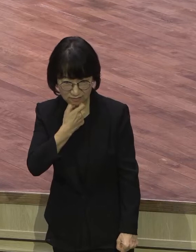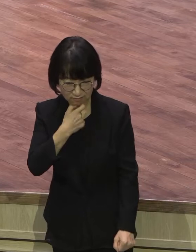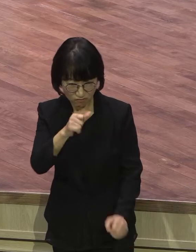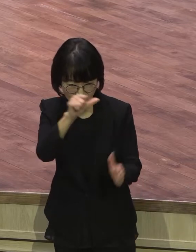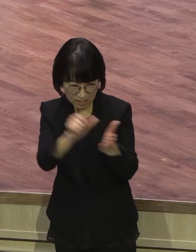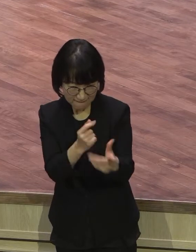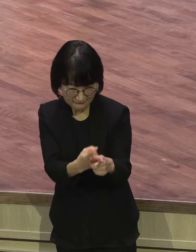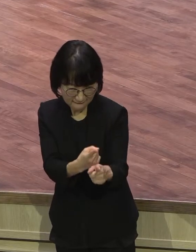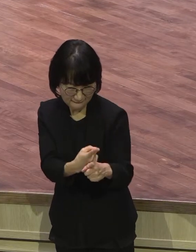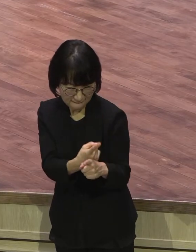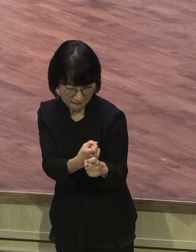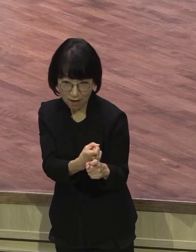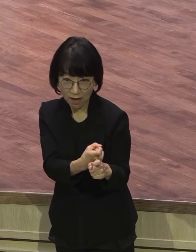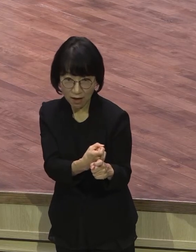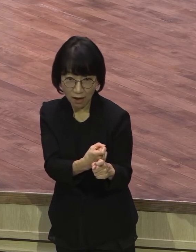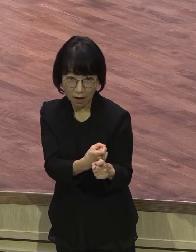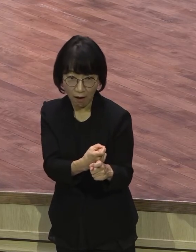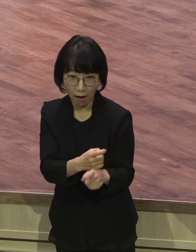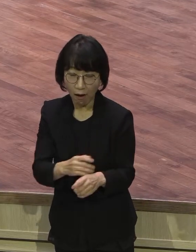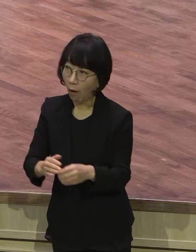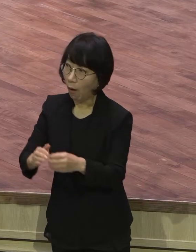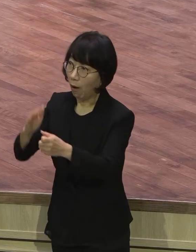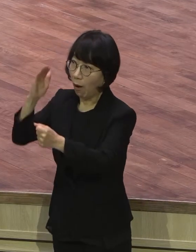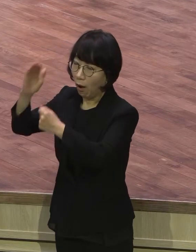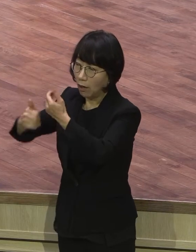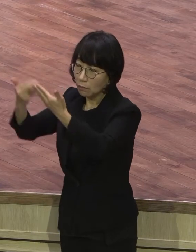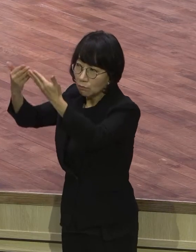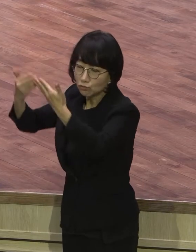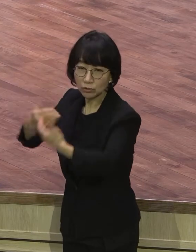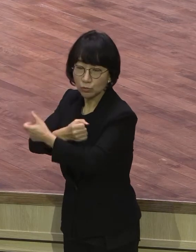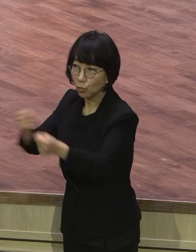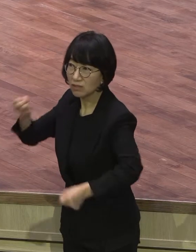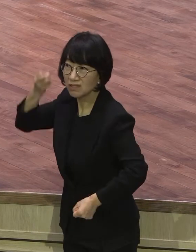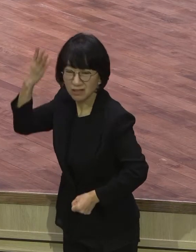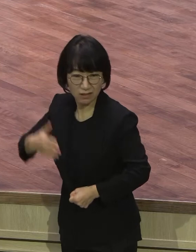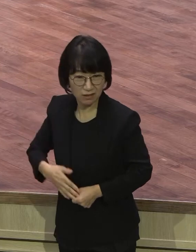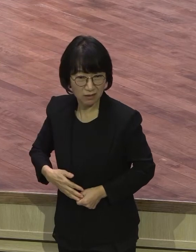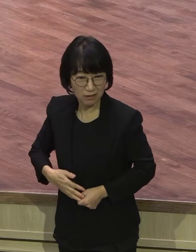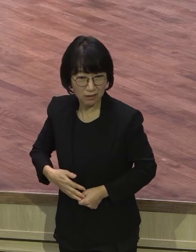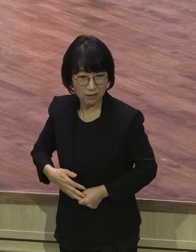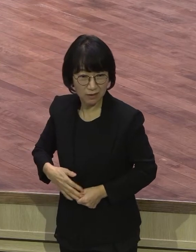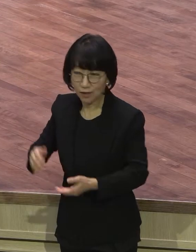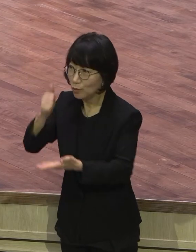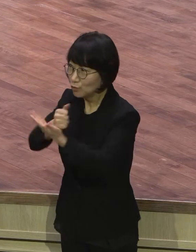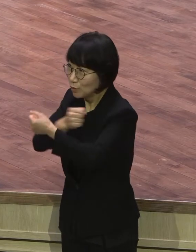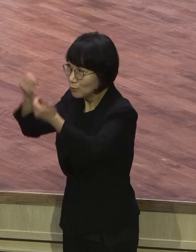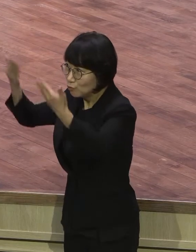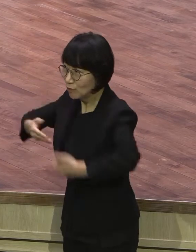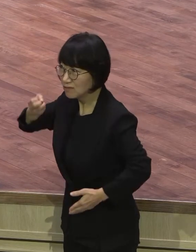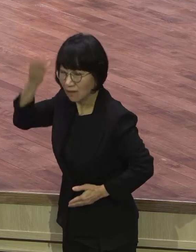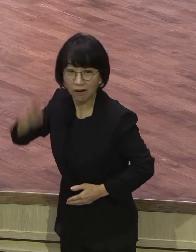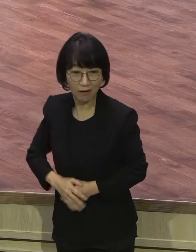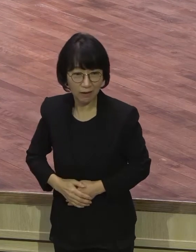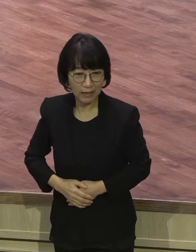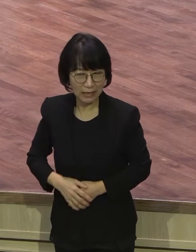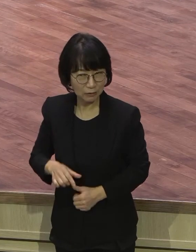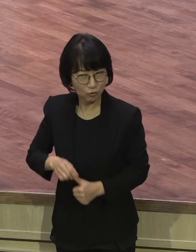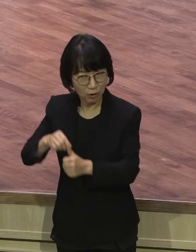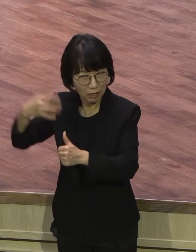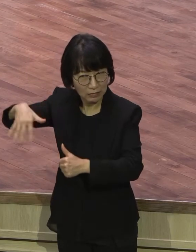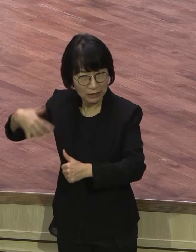사람이에요. 용서의 감격이 없는 사람이에요. 사죄의 기쁨이 없는 사람이에요. 어쩌면 구원을 못 받았는지도